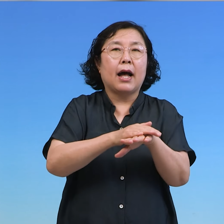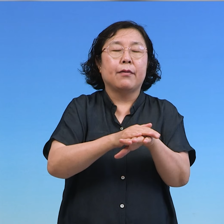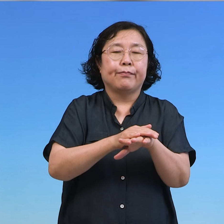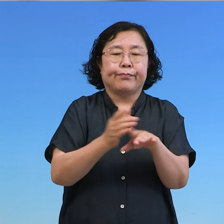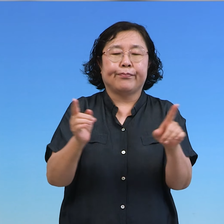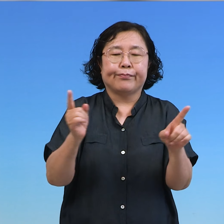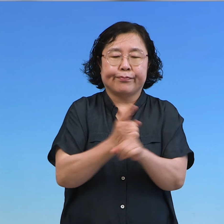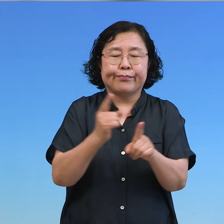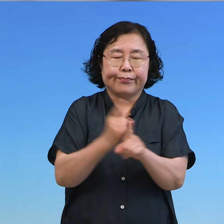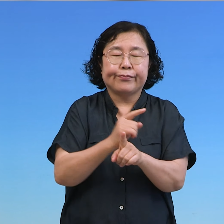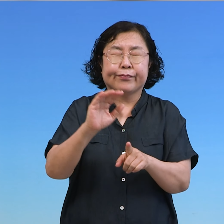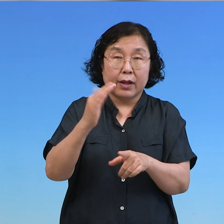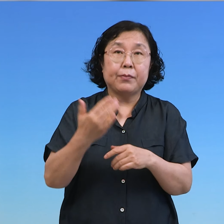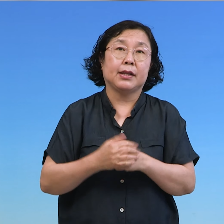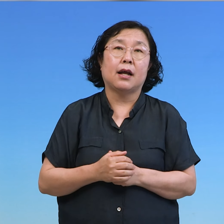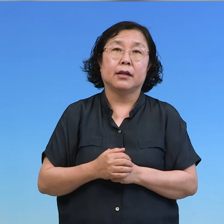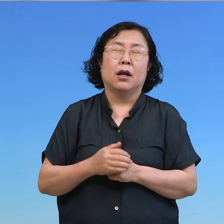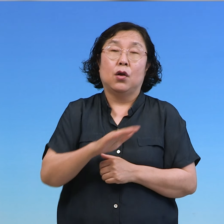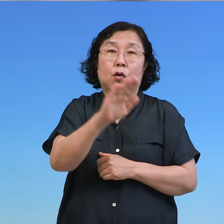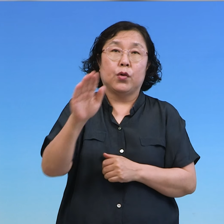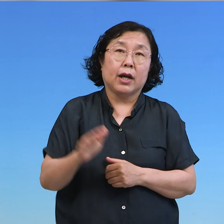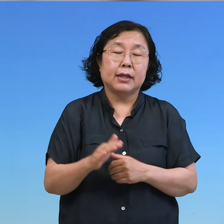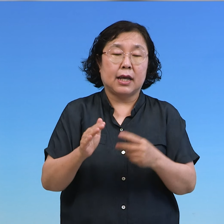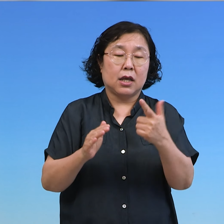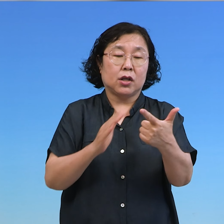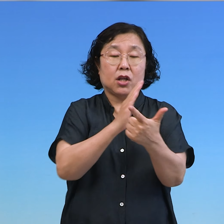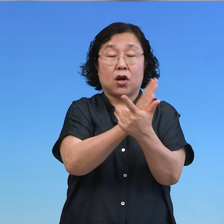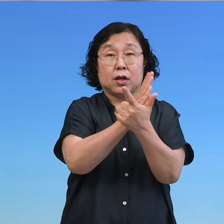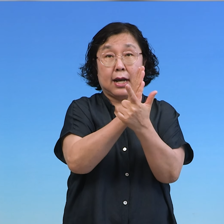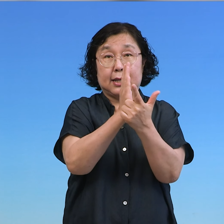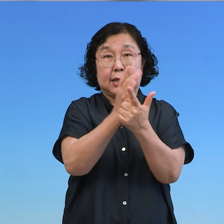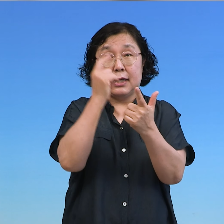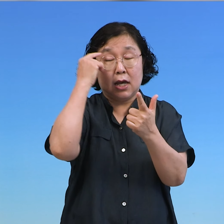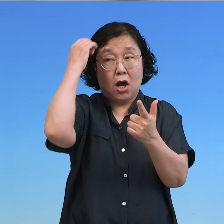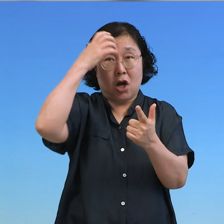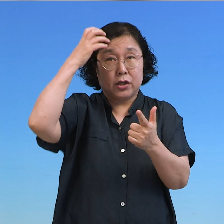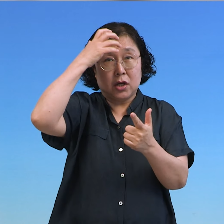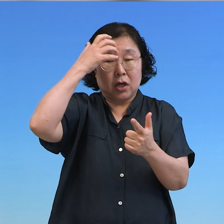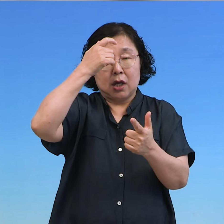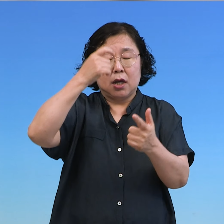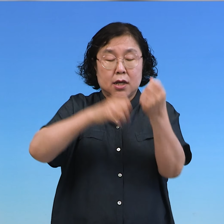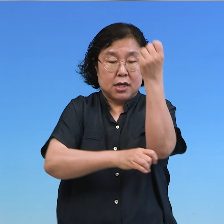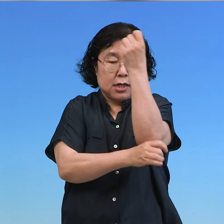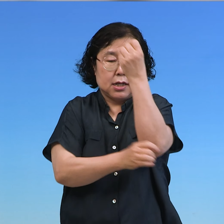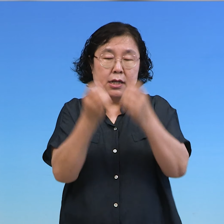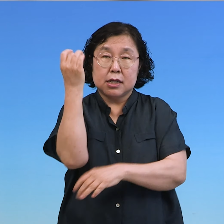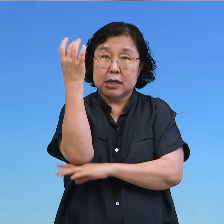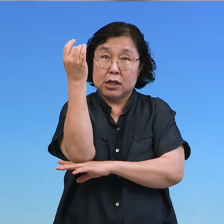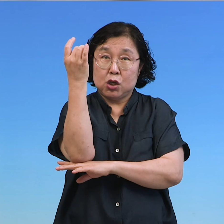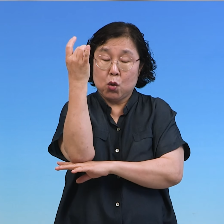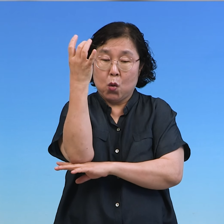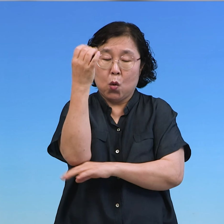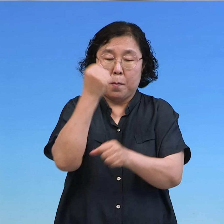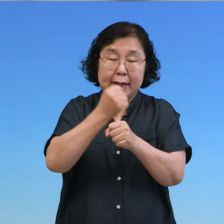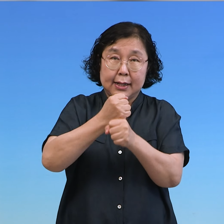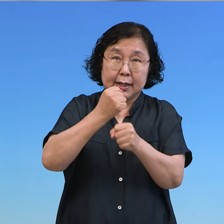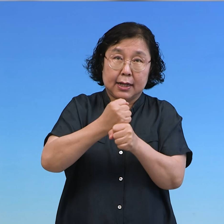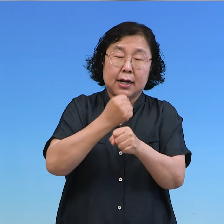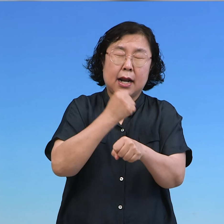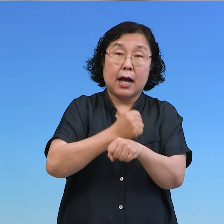저희가 지금 영적 기초 다지기 6가지에 대해서 살펴보고 있는데요 이 6가지